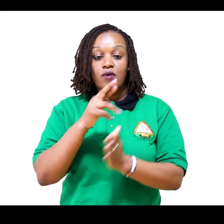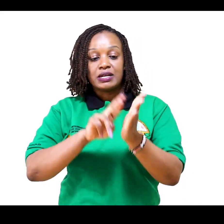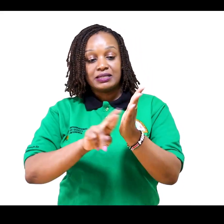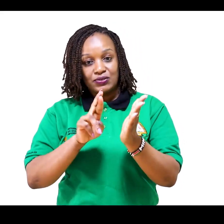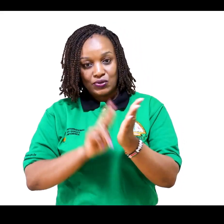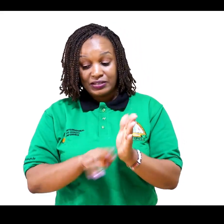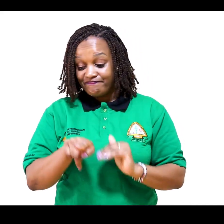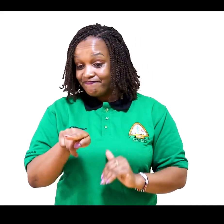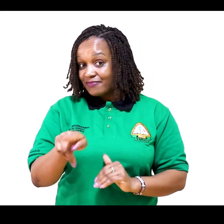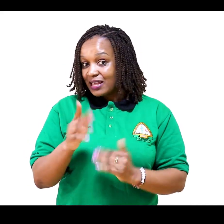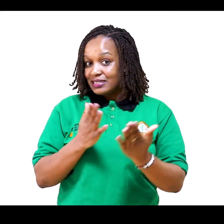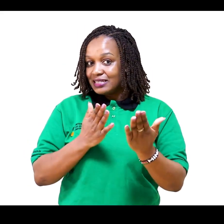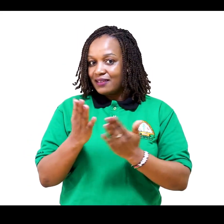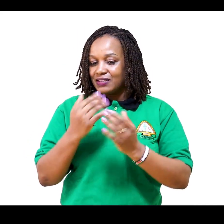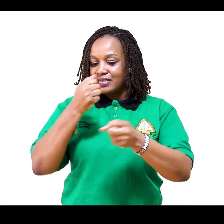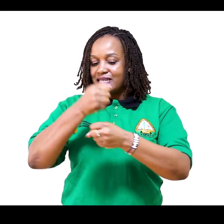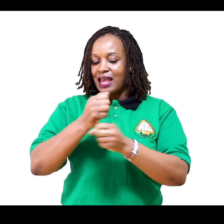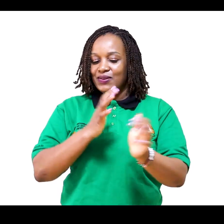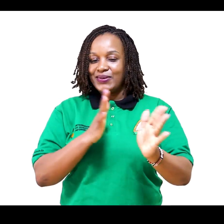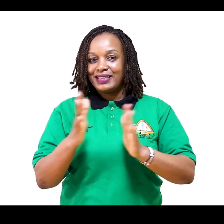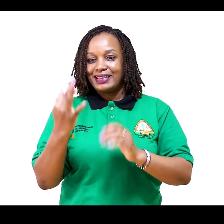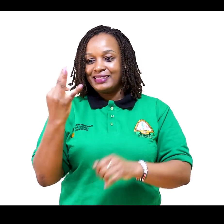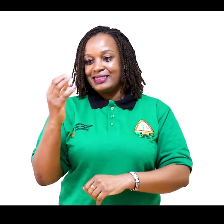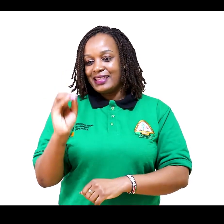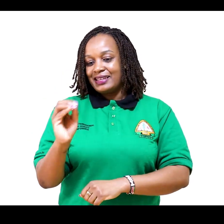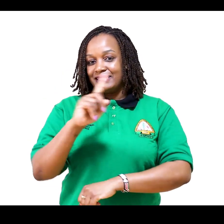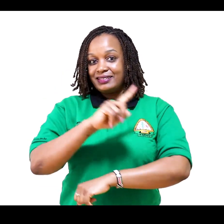usajili. Huduma hii inafanywa kwa siku 30.